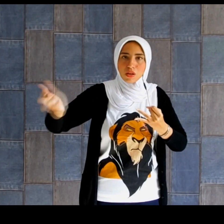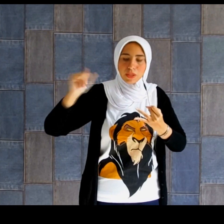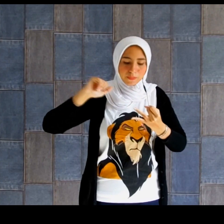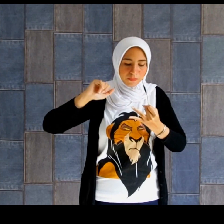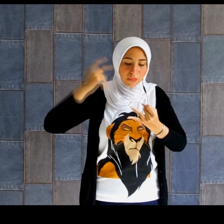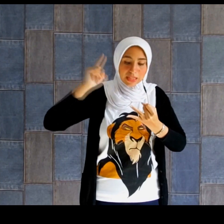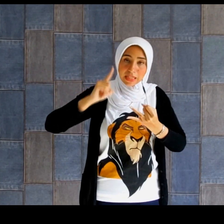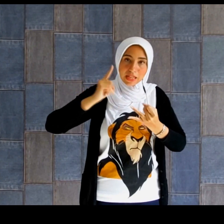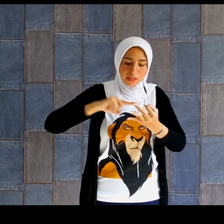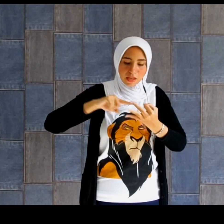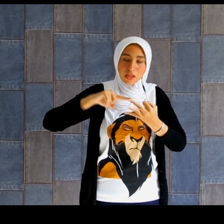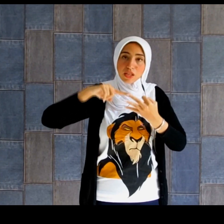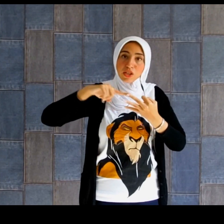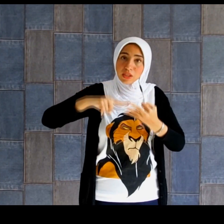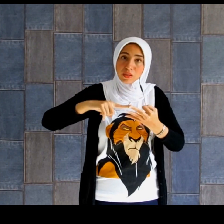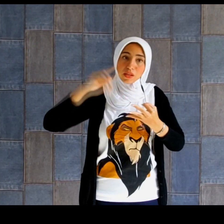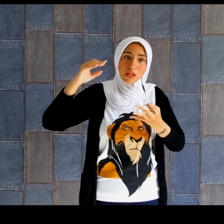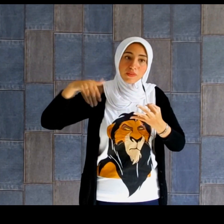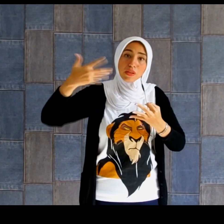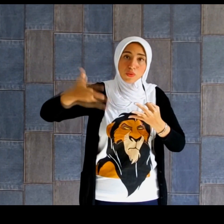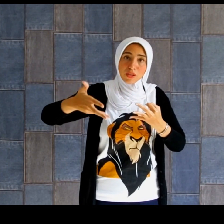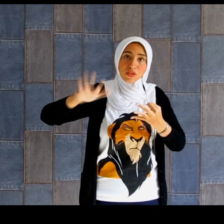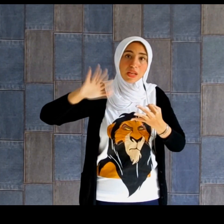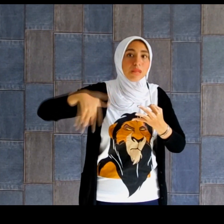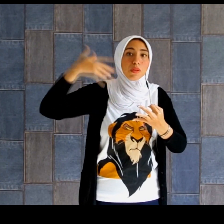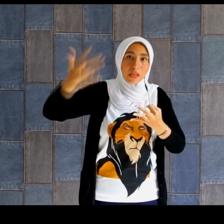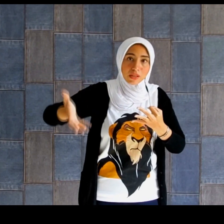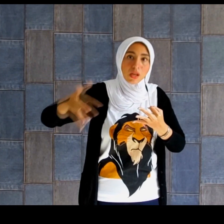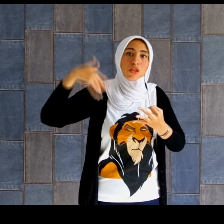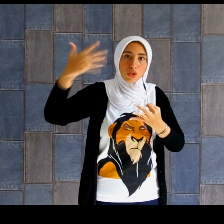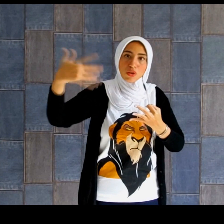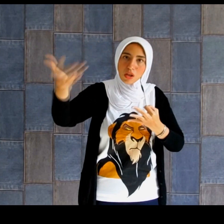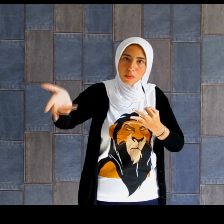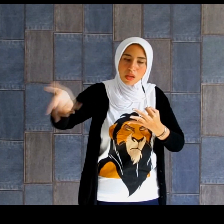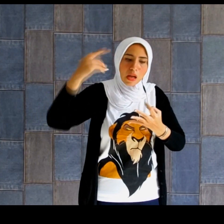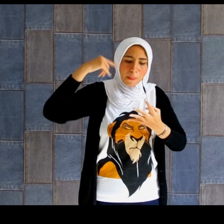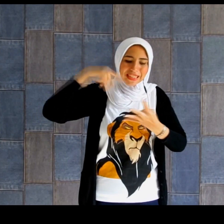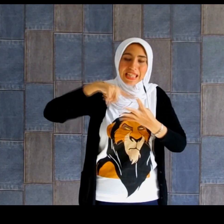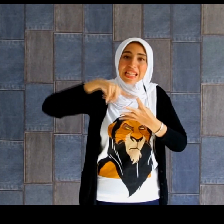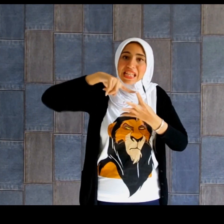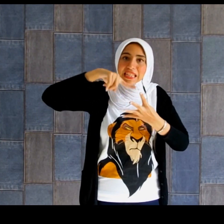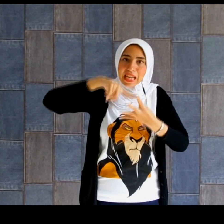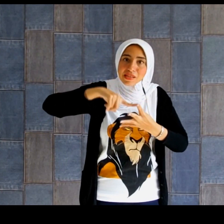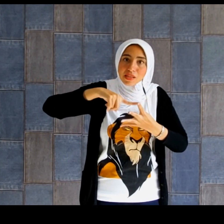الكهربية بعد كده عندنا الجرانيت اللي فيه الكوارتز اللي بيولد طيار كهرابي بعد كده عندنا سلك النحاس